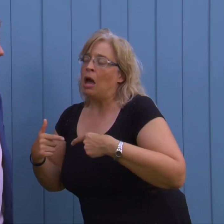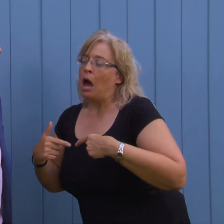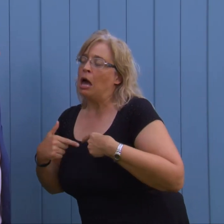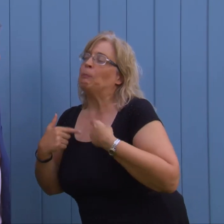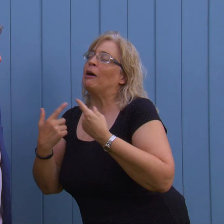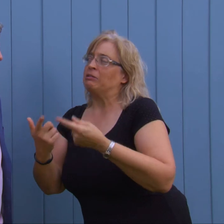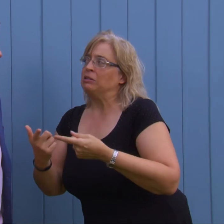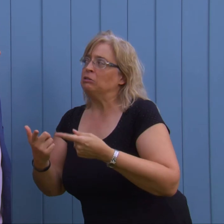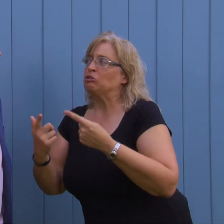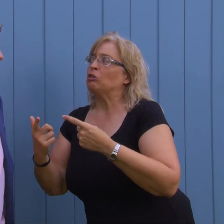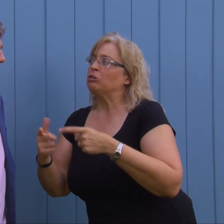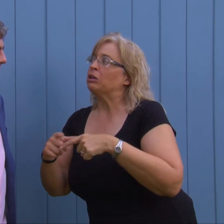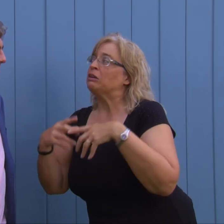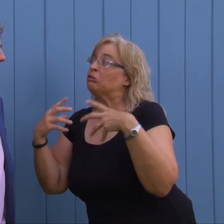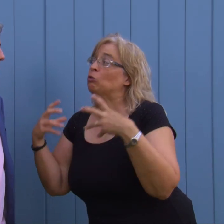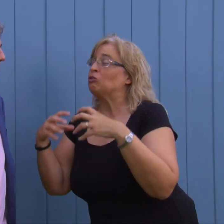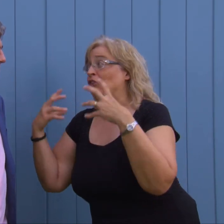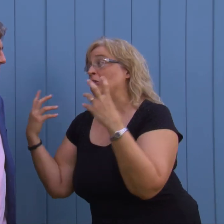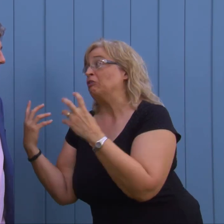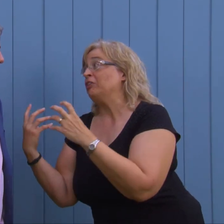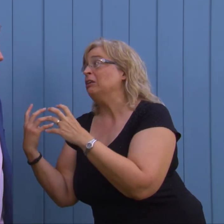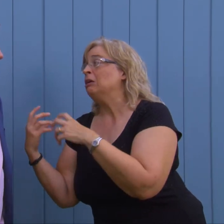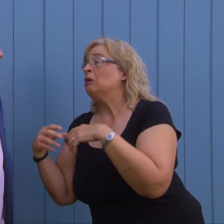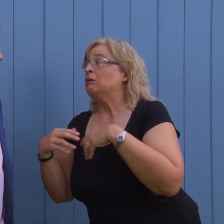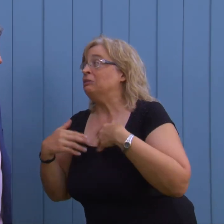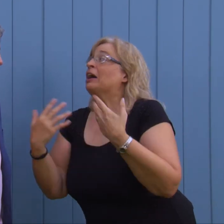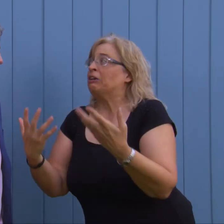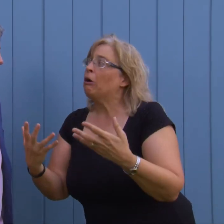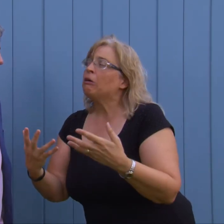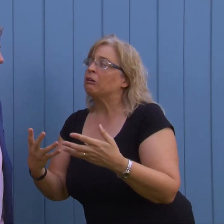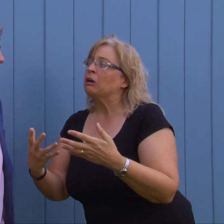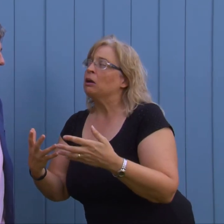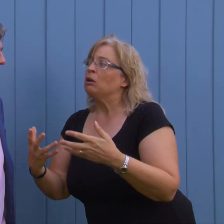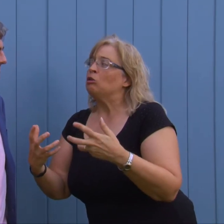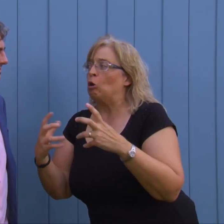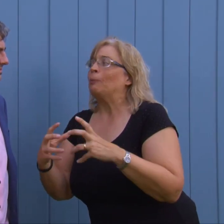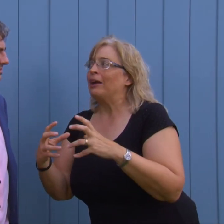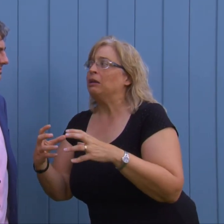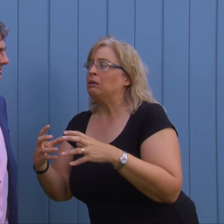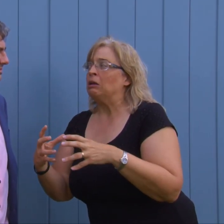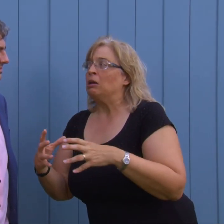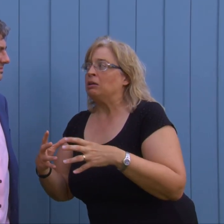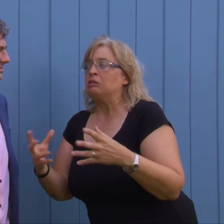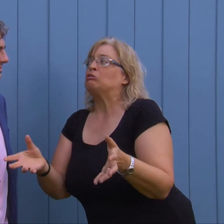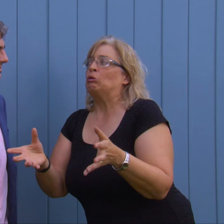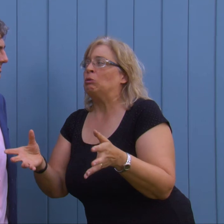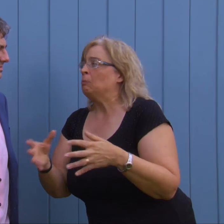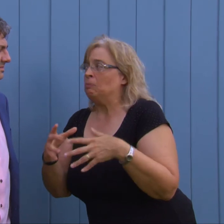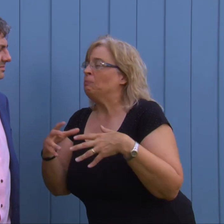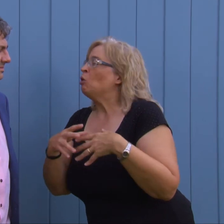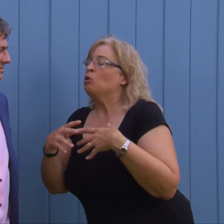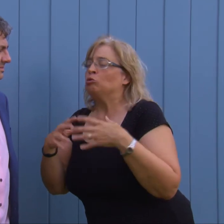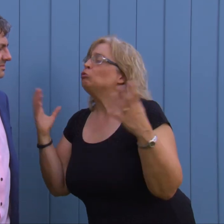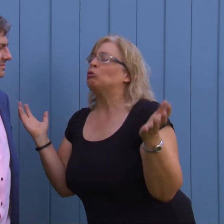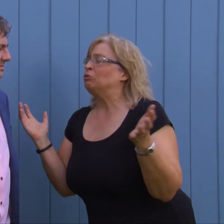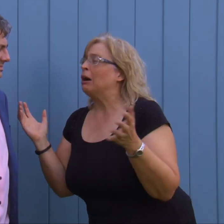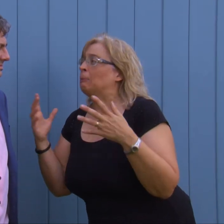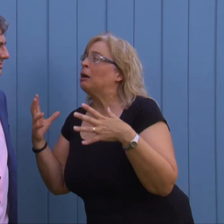à le passer de sorte que les autres francophiles, mm-hmm. d'ailleurs, comprennent qu'ils sont tout autant membres